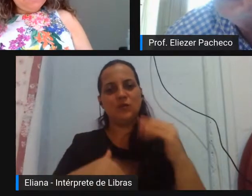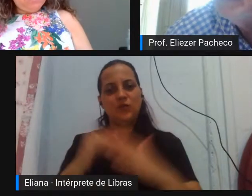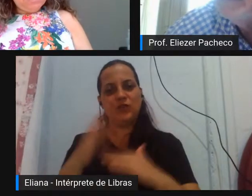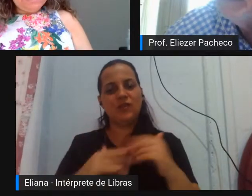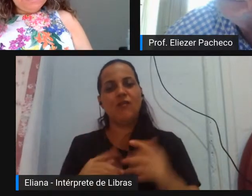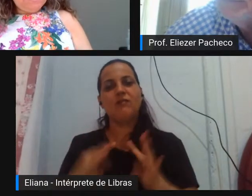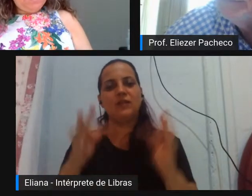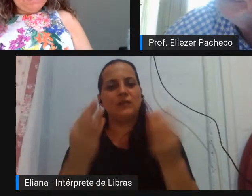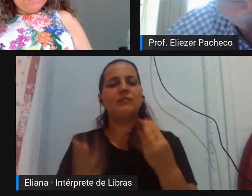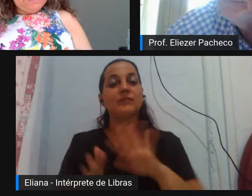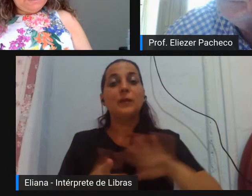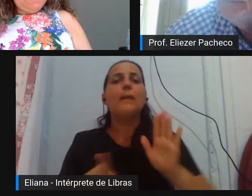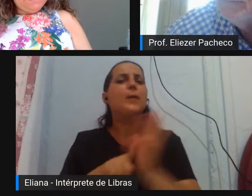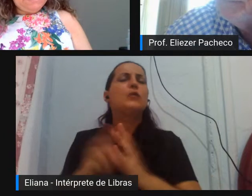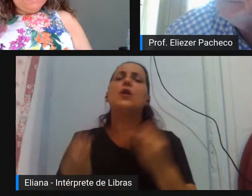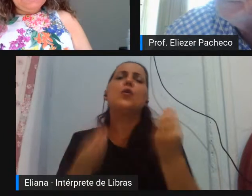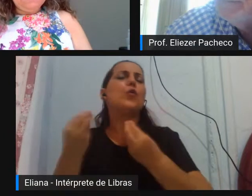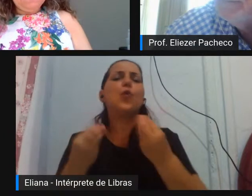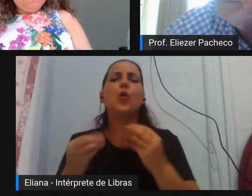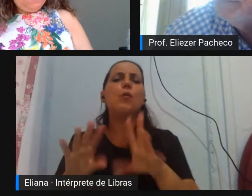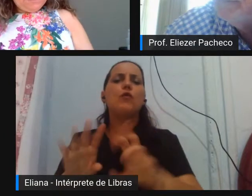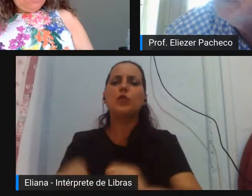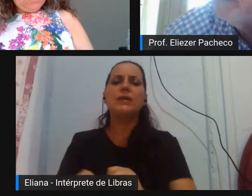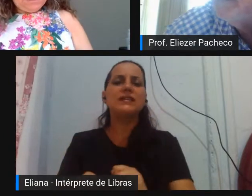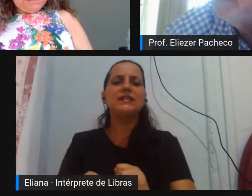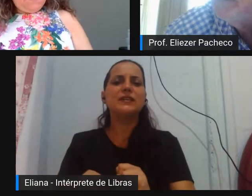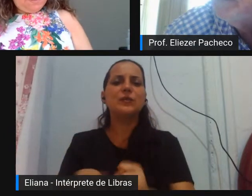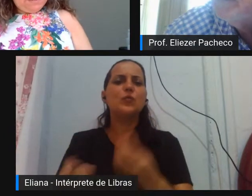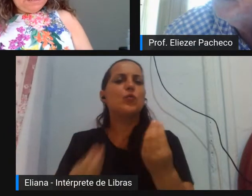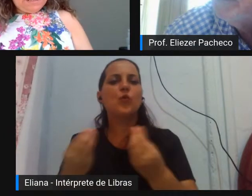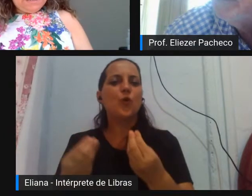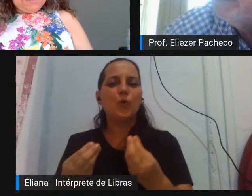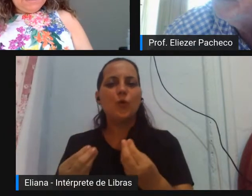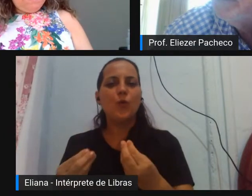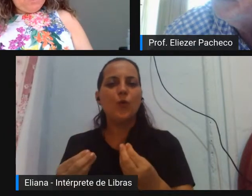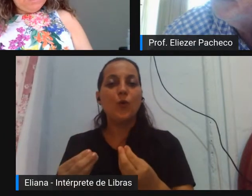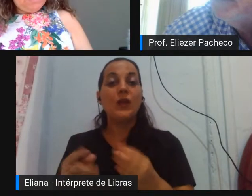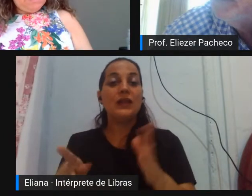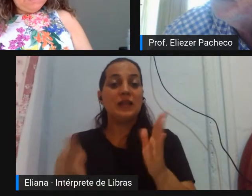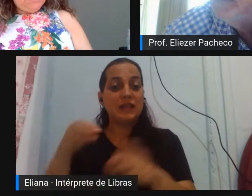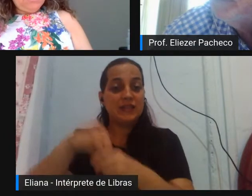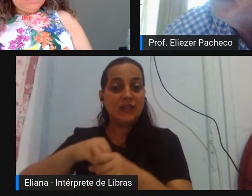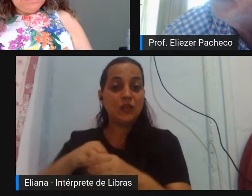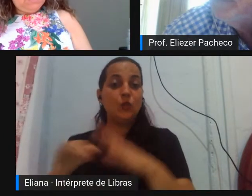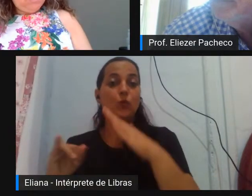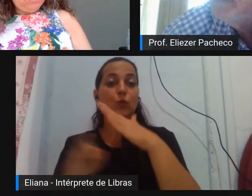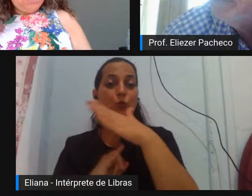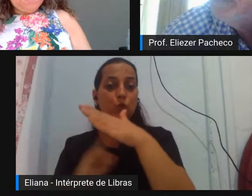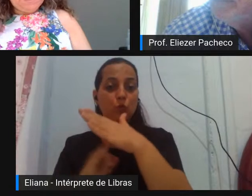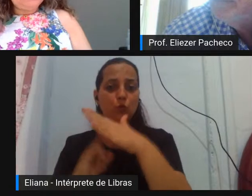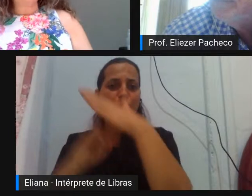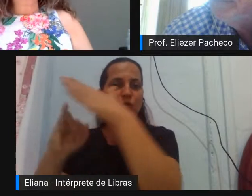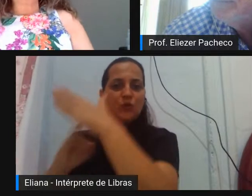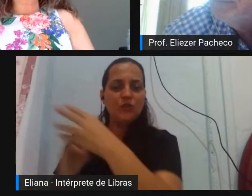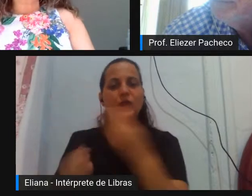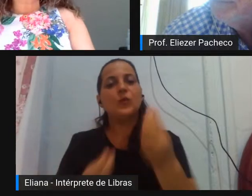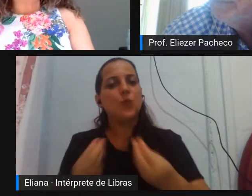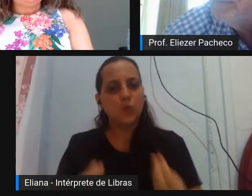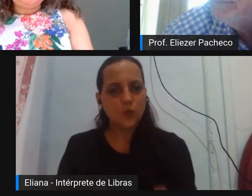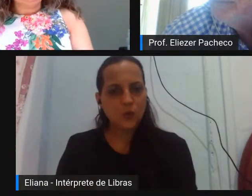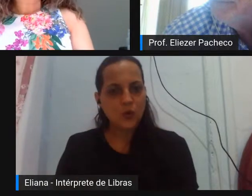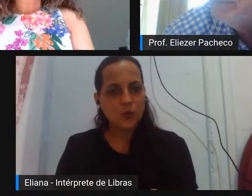Como a formação docente pode ser trabalhada nos IFES, aproximando-se dos